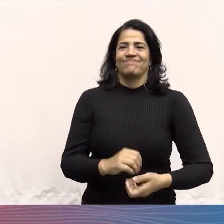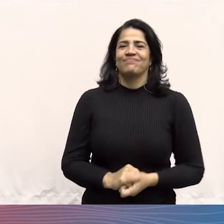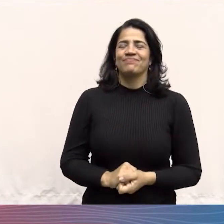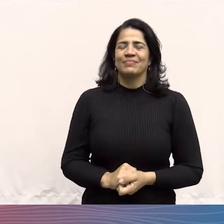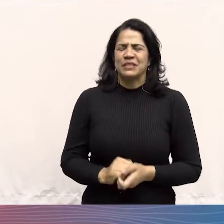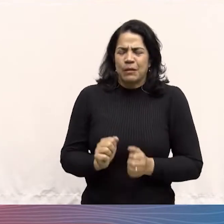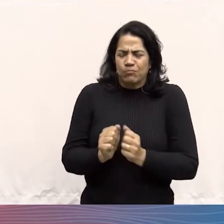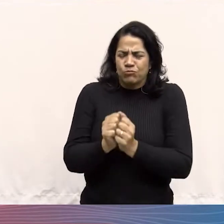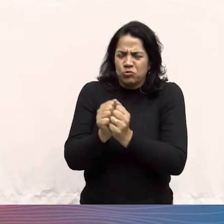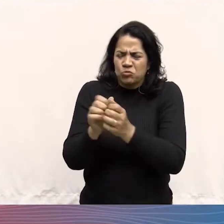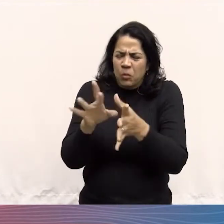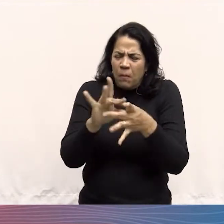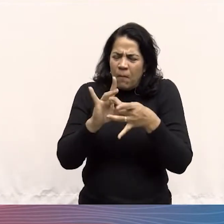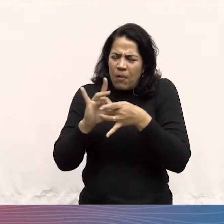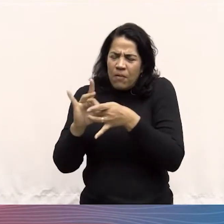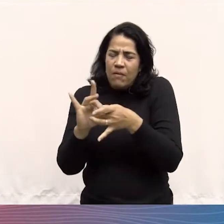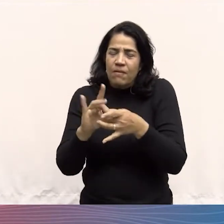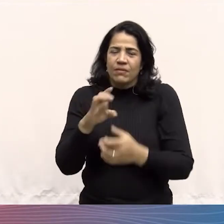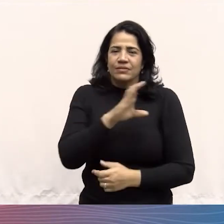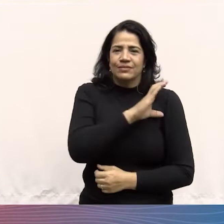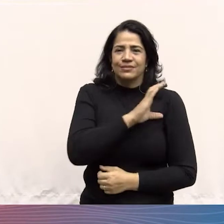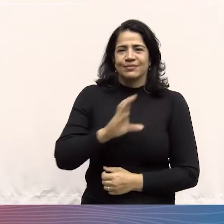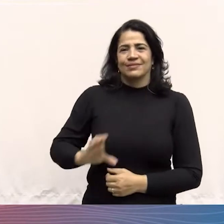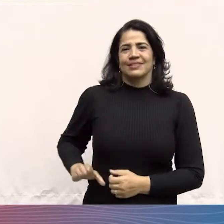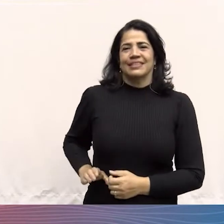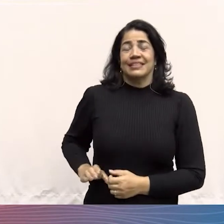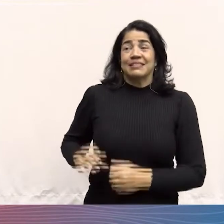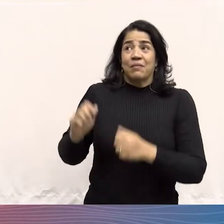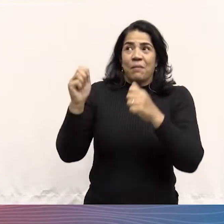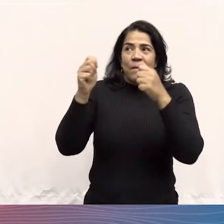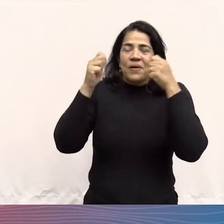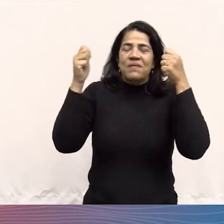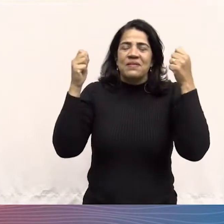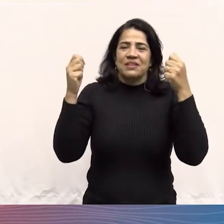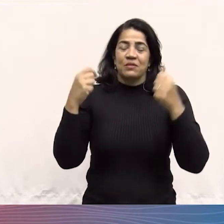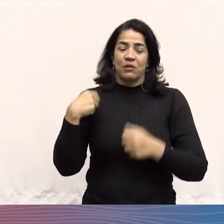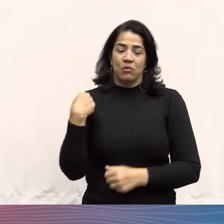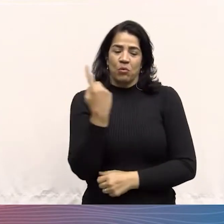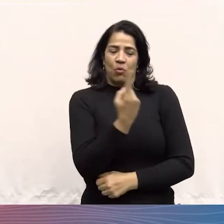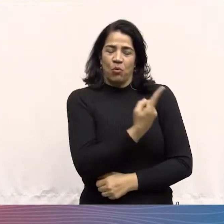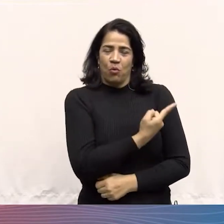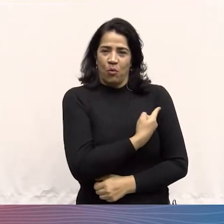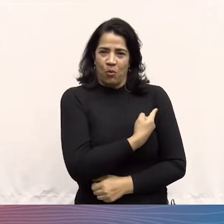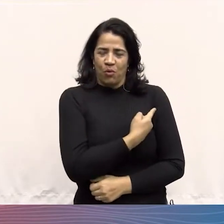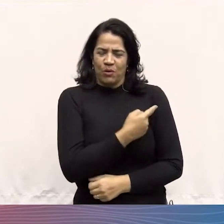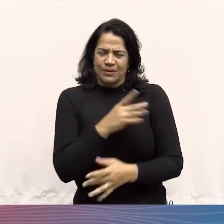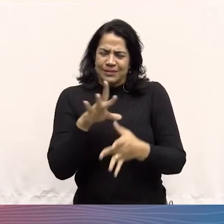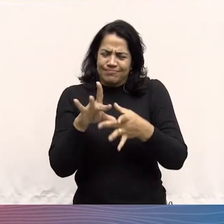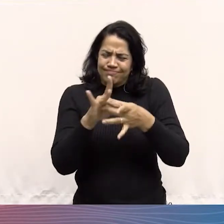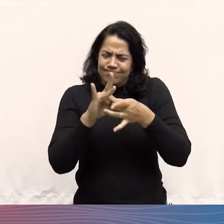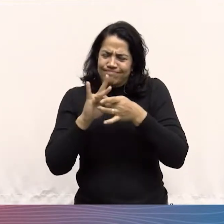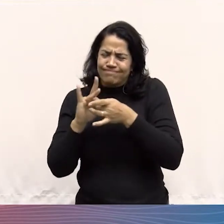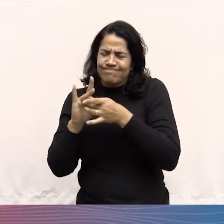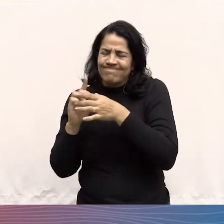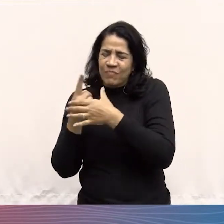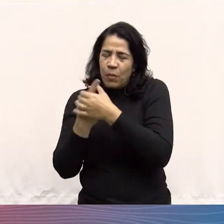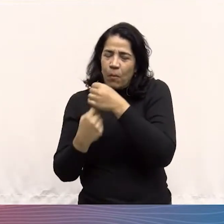Ele. Aleluia. Nós e Ele somos um. Aí, irmãos, nós vamos